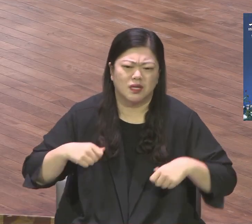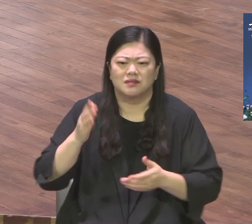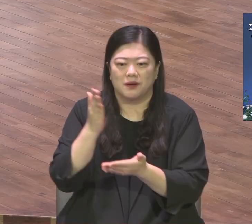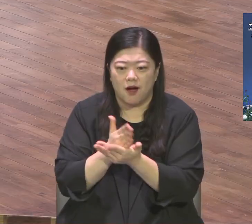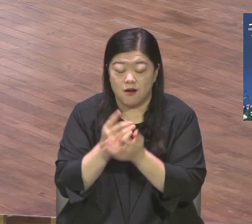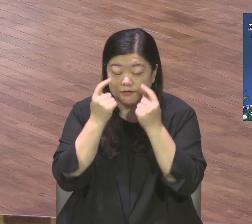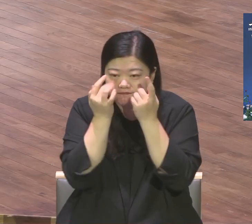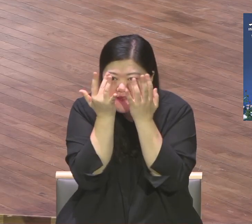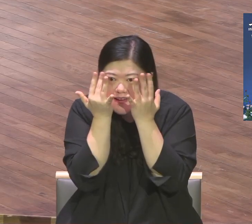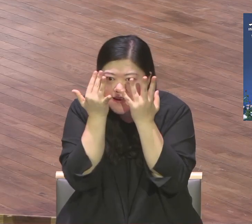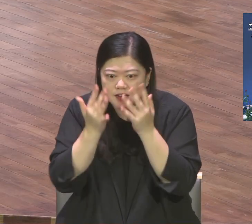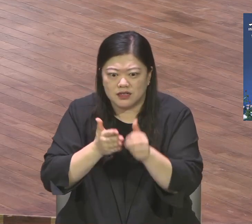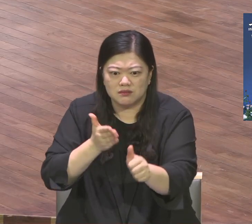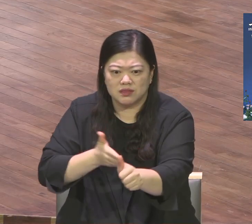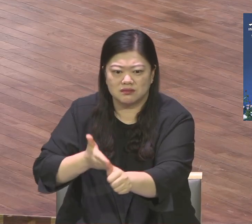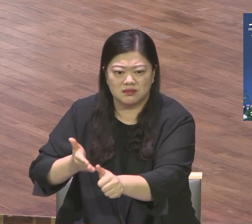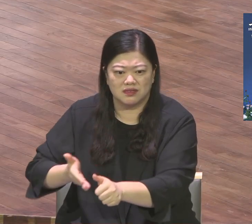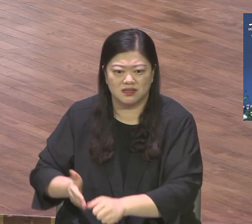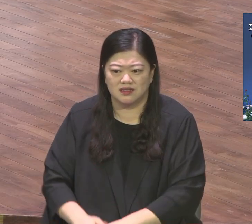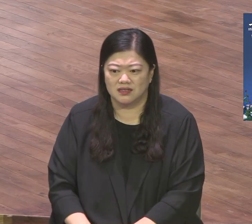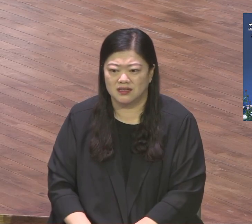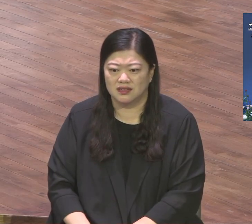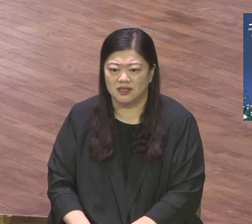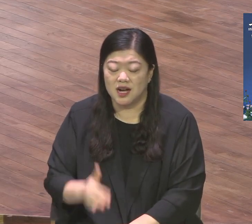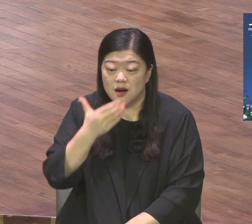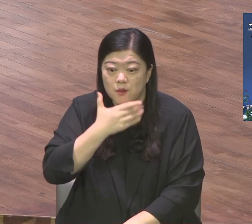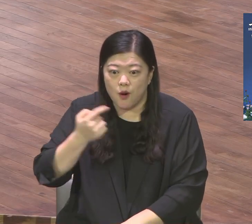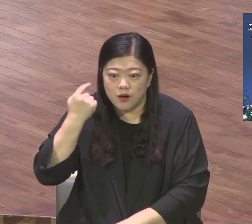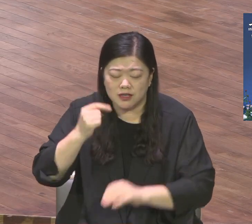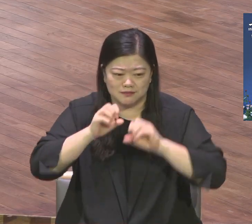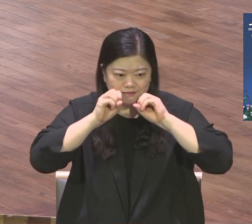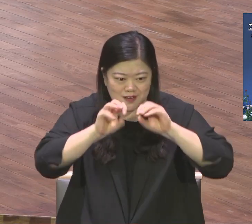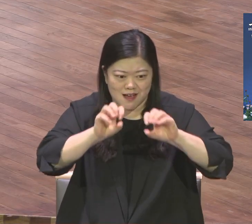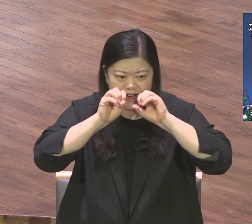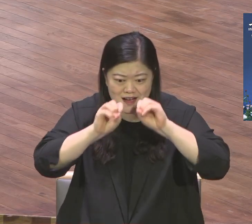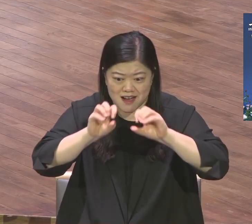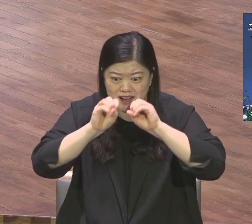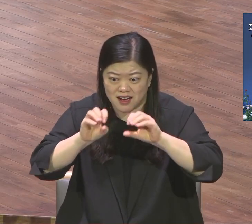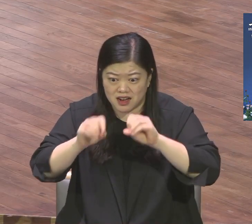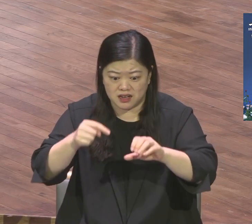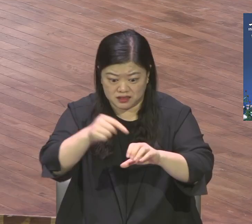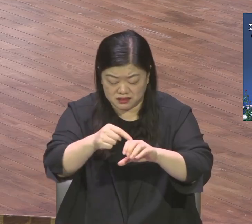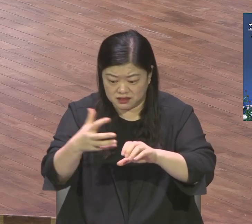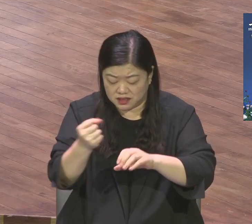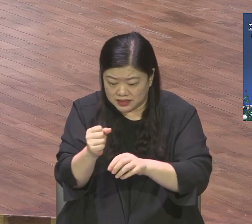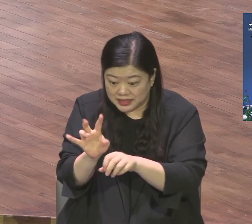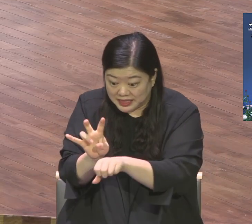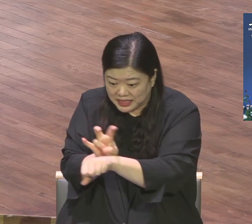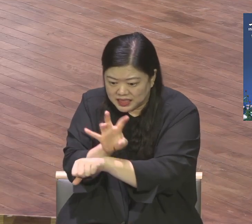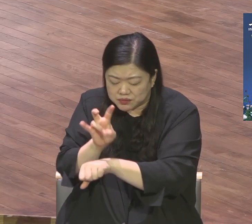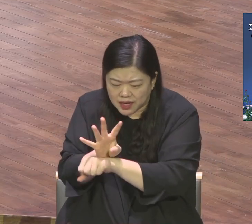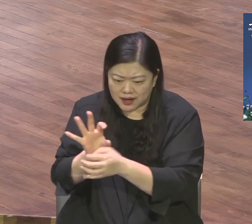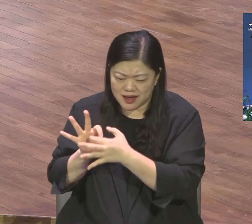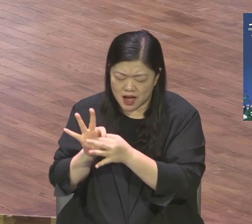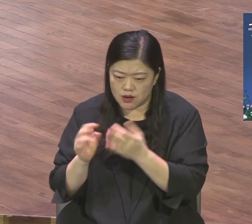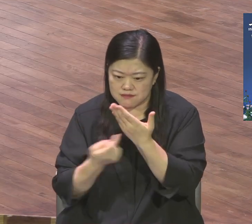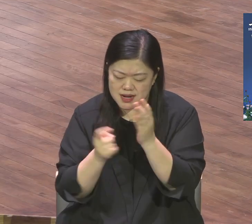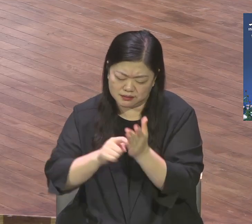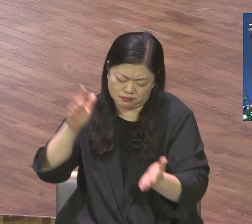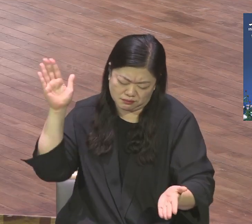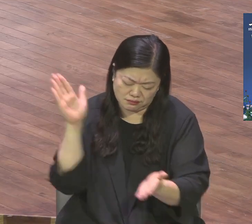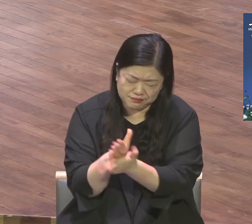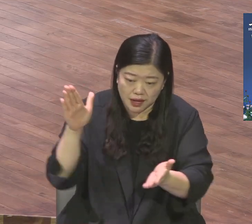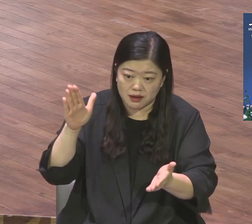우리 영계 모든 성도들, 생명의 말씀이신 예수 그리스도로 24 불타시기